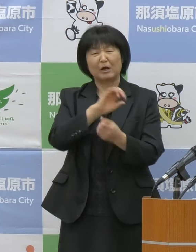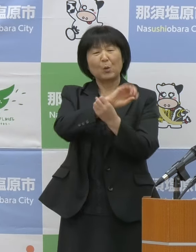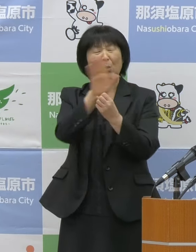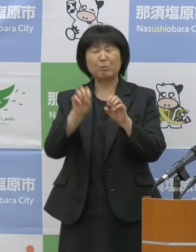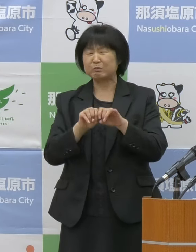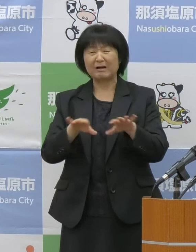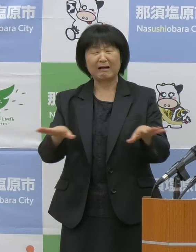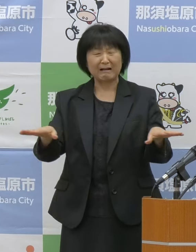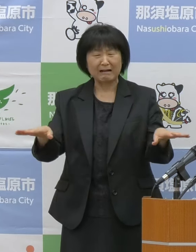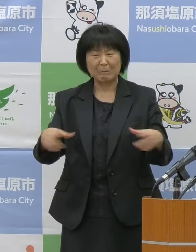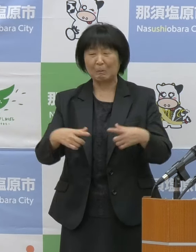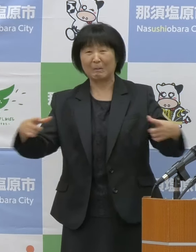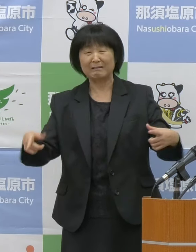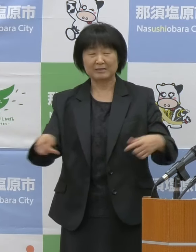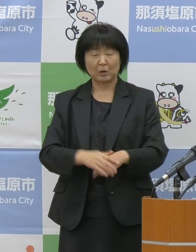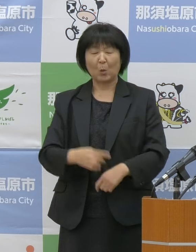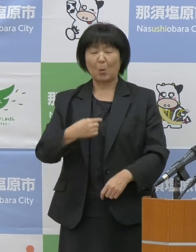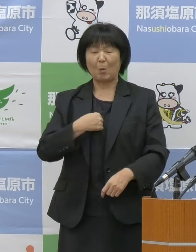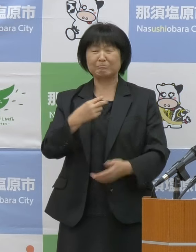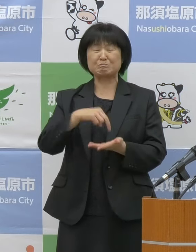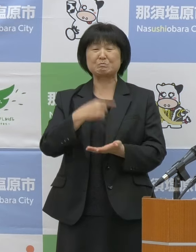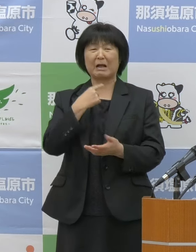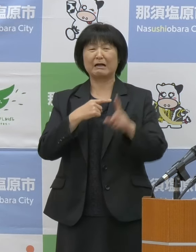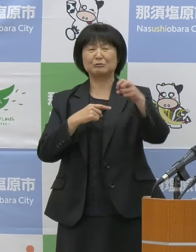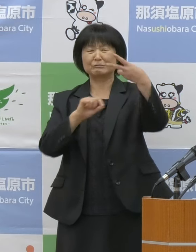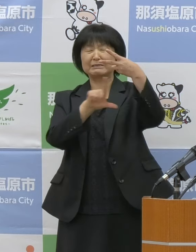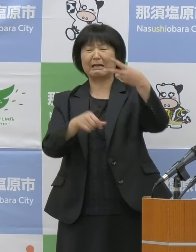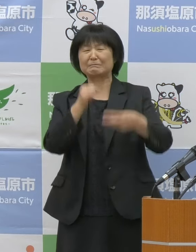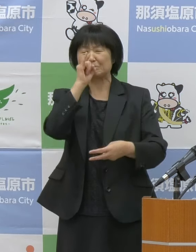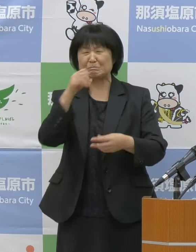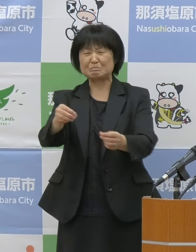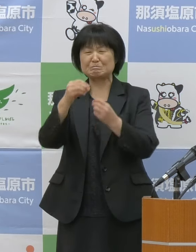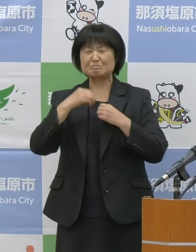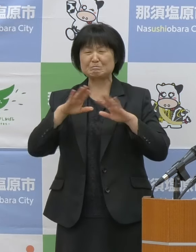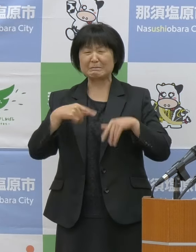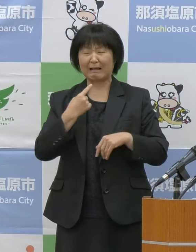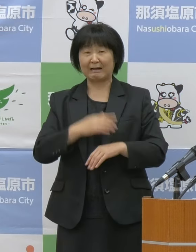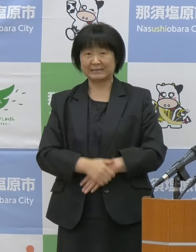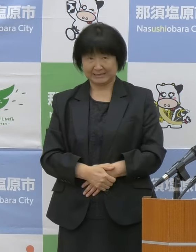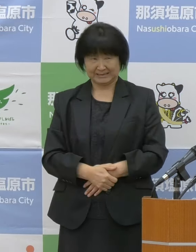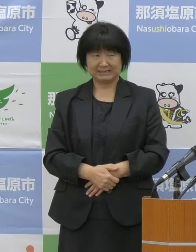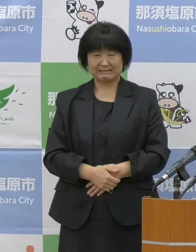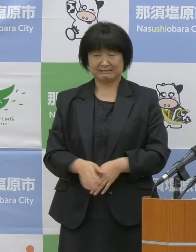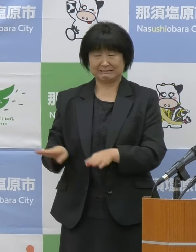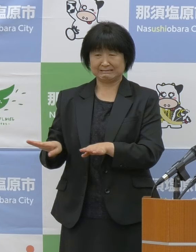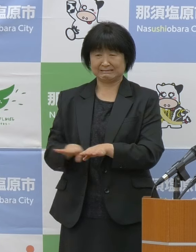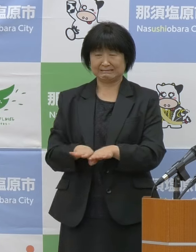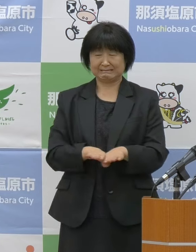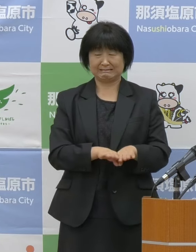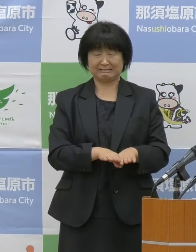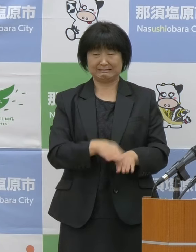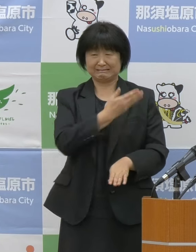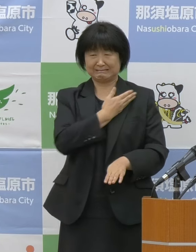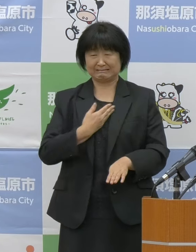ですね、最近流行ってきております。私自身も12月にインフルエンザに感染をしましてですね、ちょっと休みせざるを得な